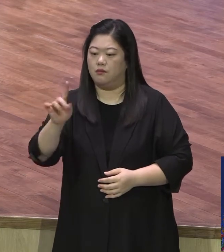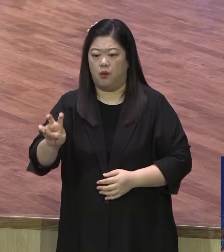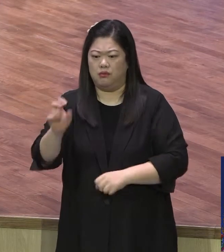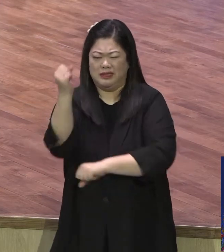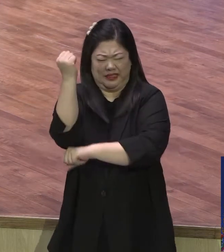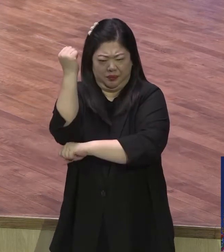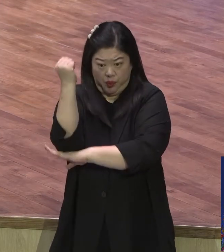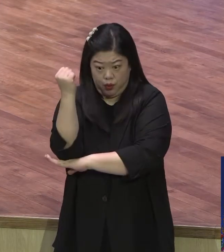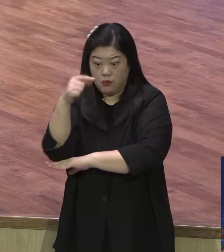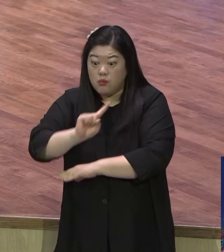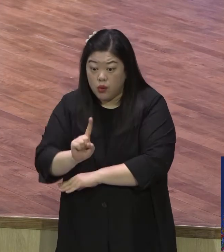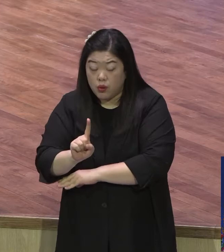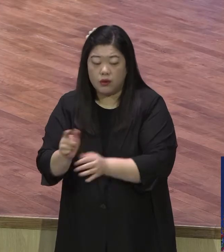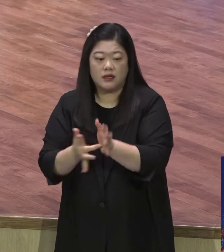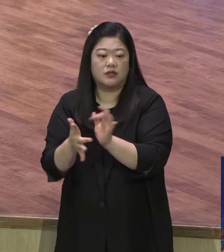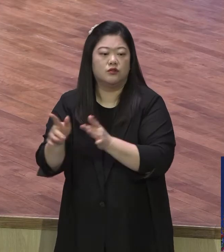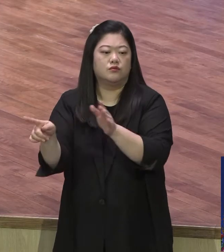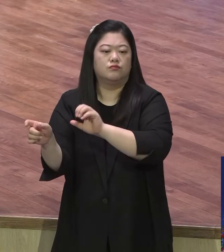시작하는 겁니다